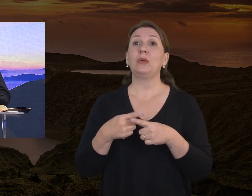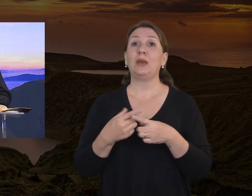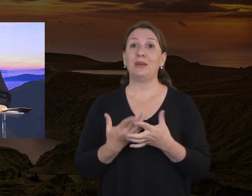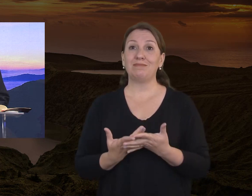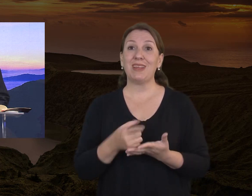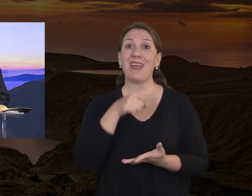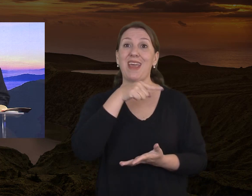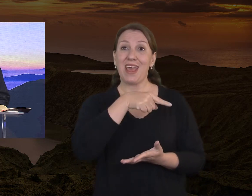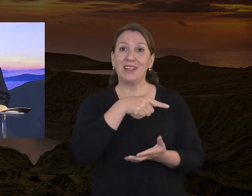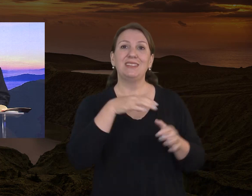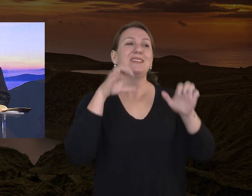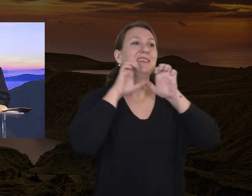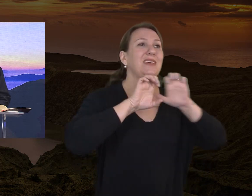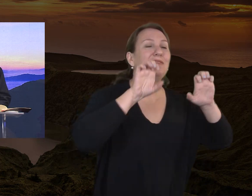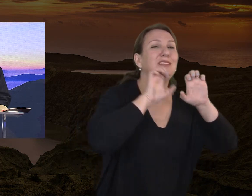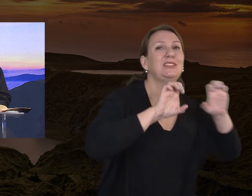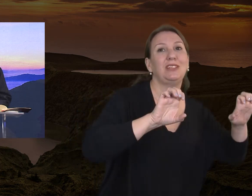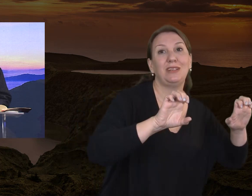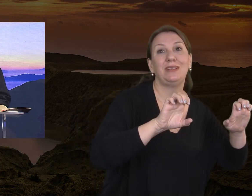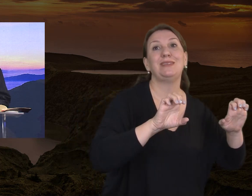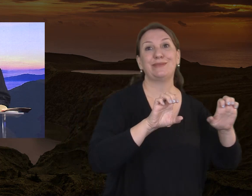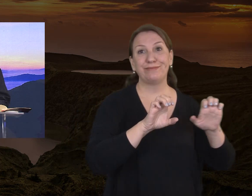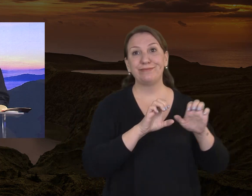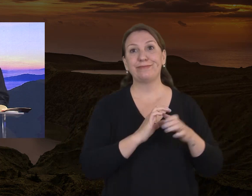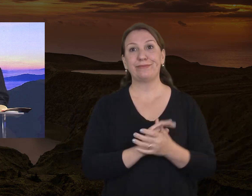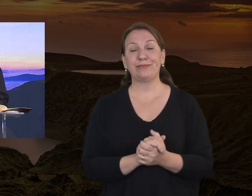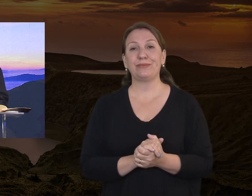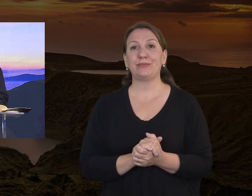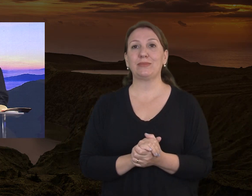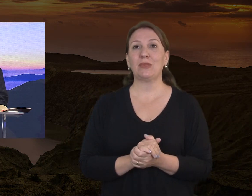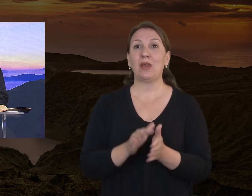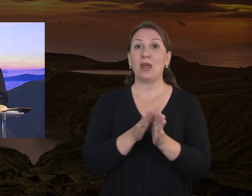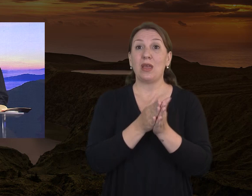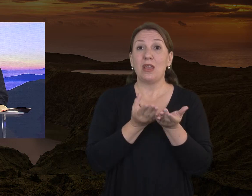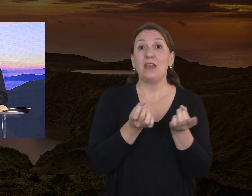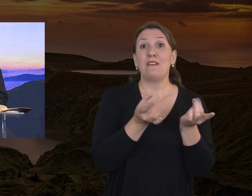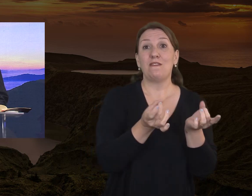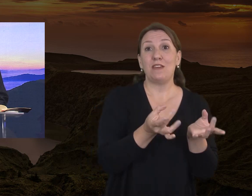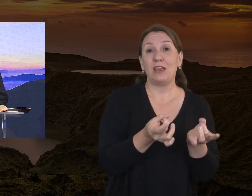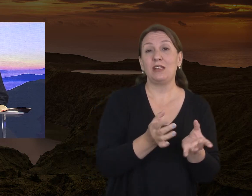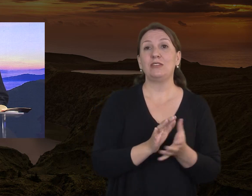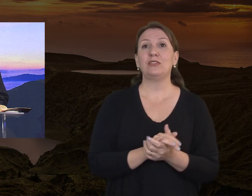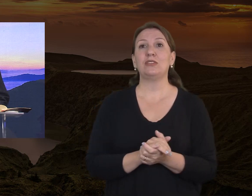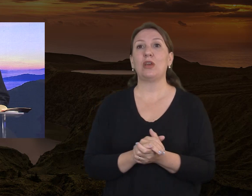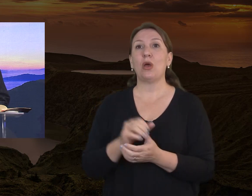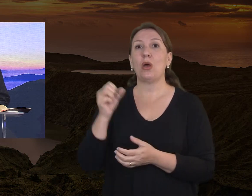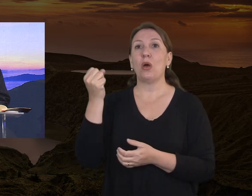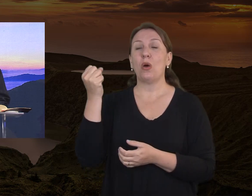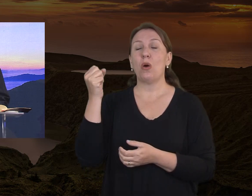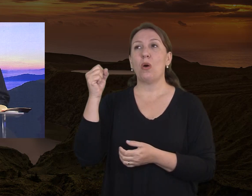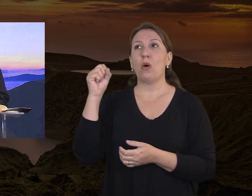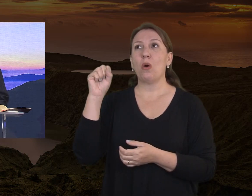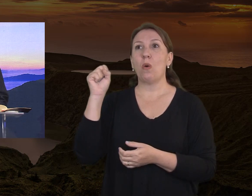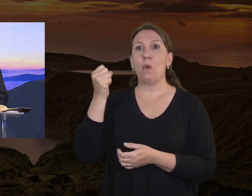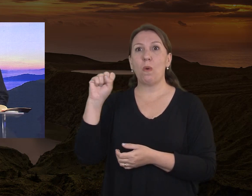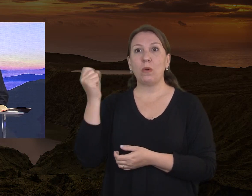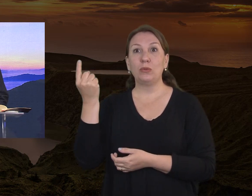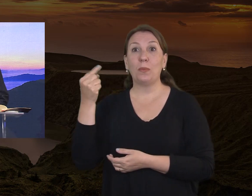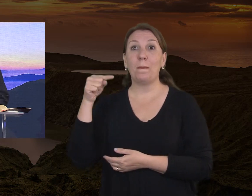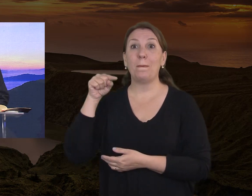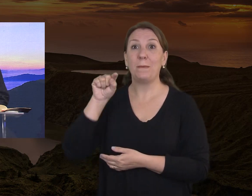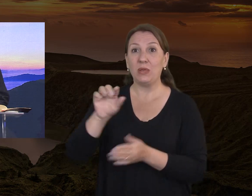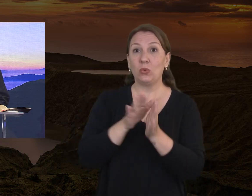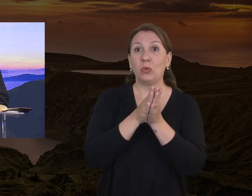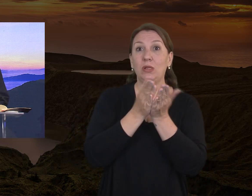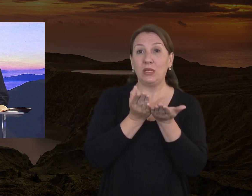do Evangelho do Reino. E nós já estamos ultrapassando a barreira de 7 mil para 8 mil livros por dia. E